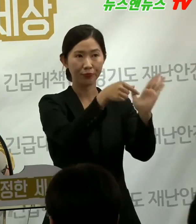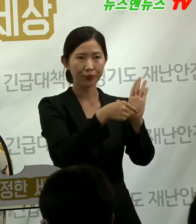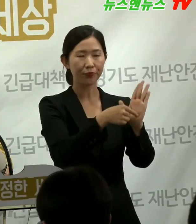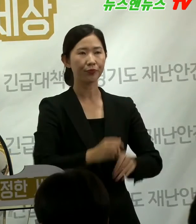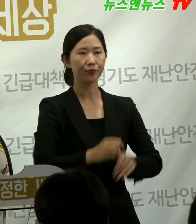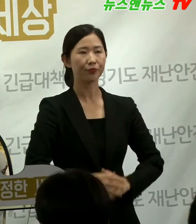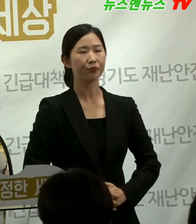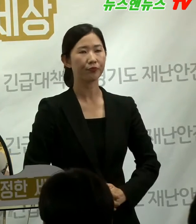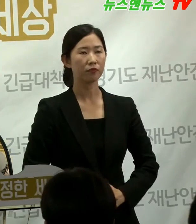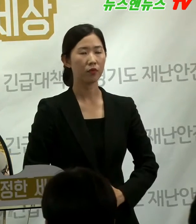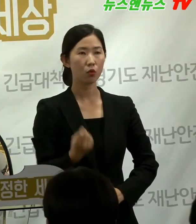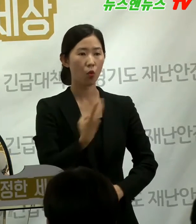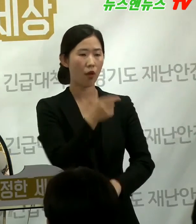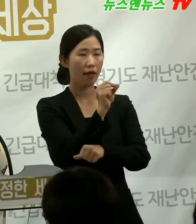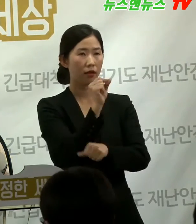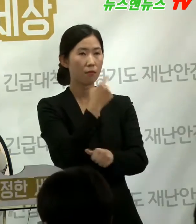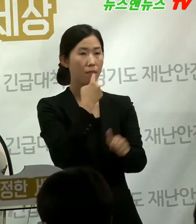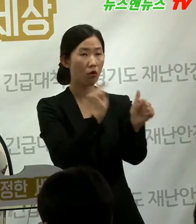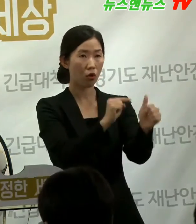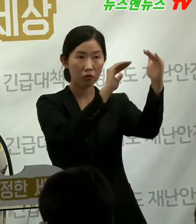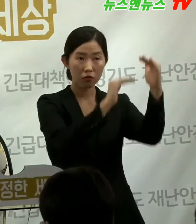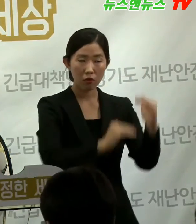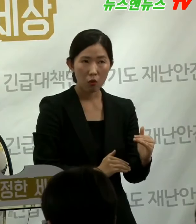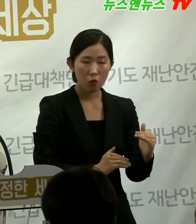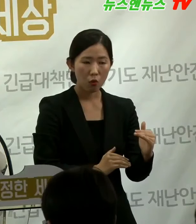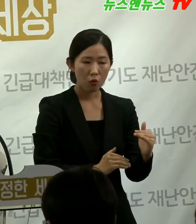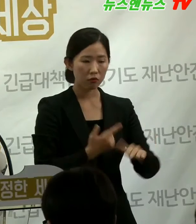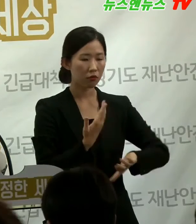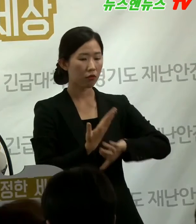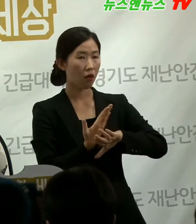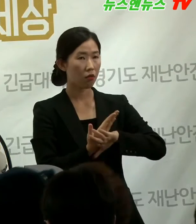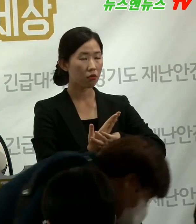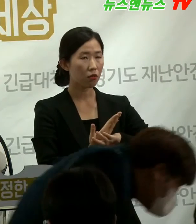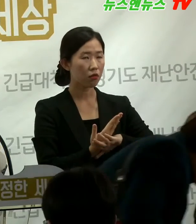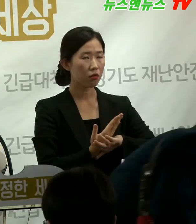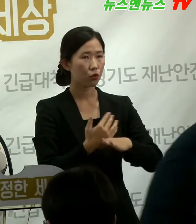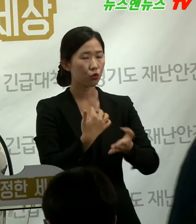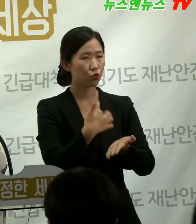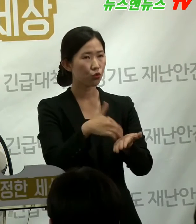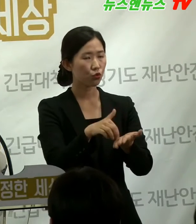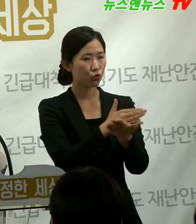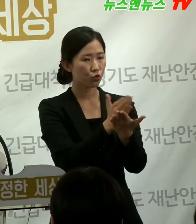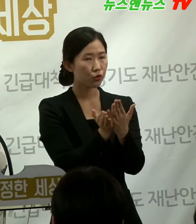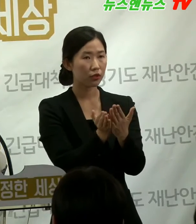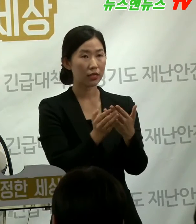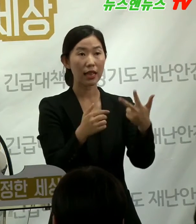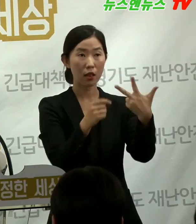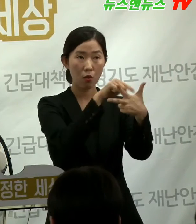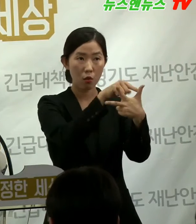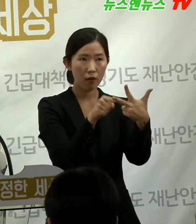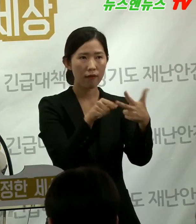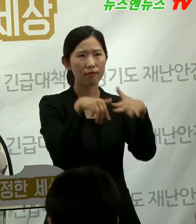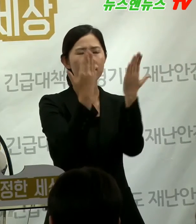그리고 행정명령 내용 중에 다른 것들은 다 의무로 되어 있는데 어떤 한계가 간격 유지